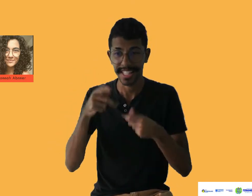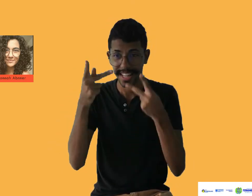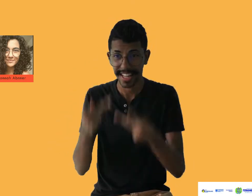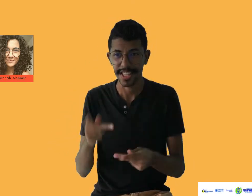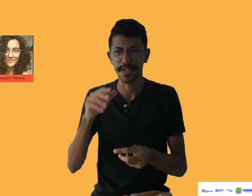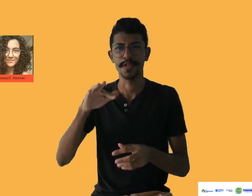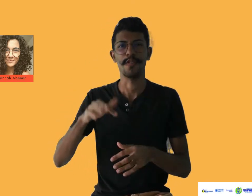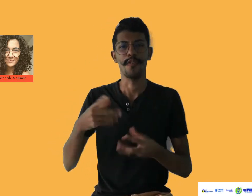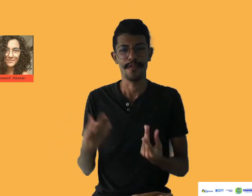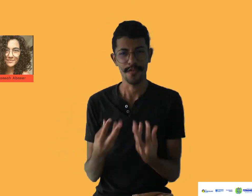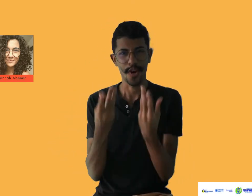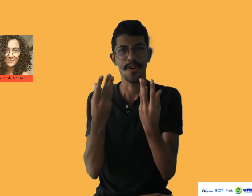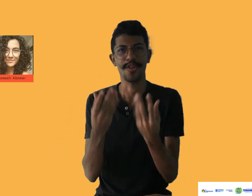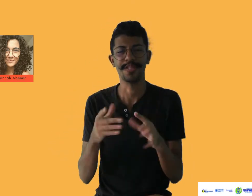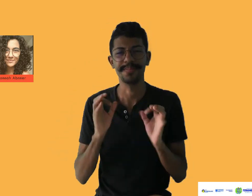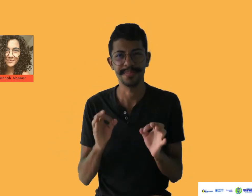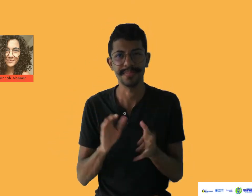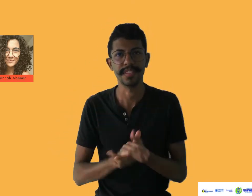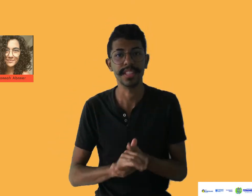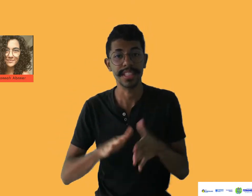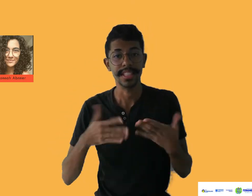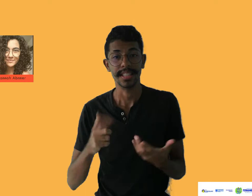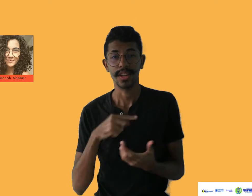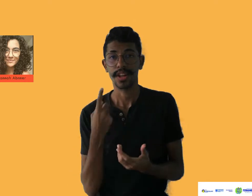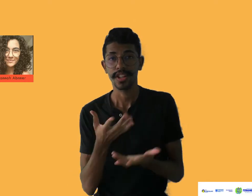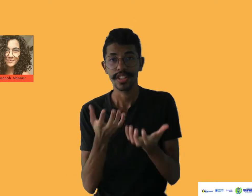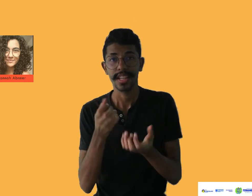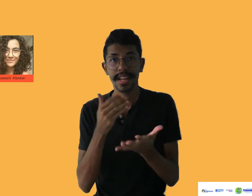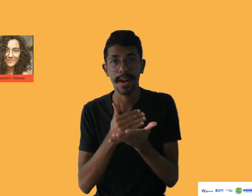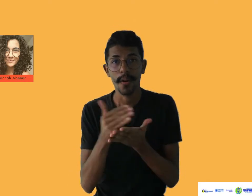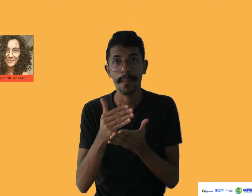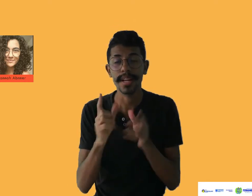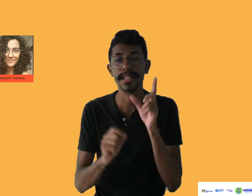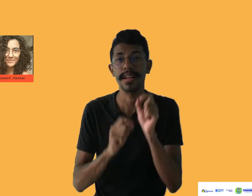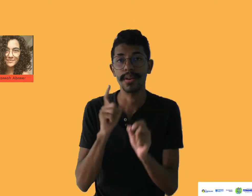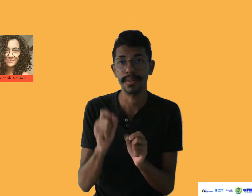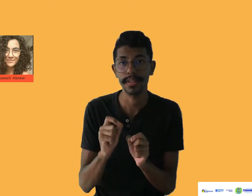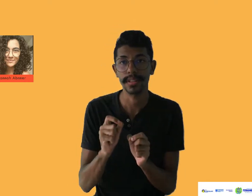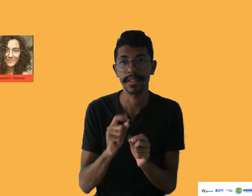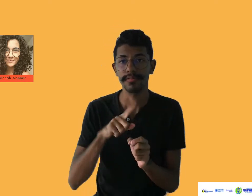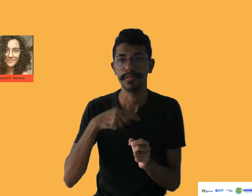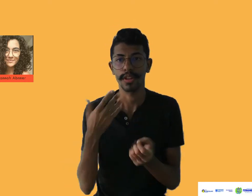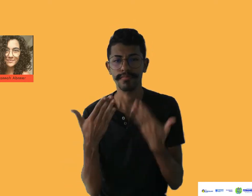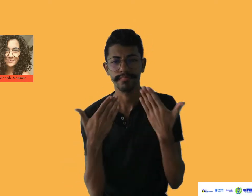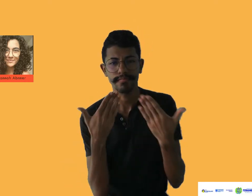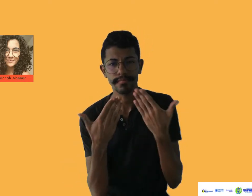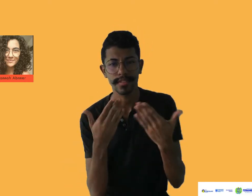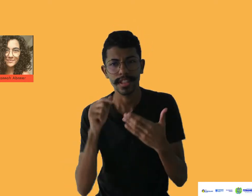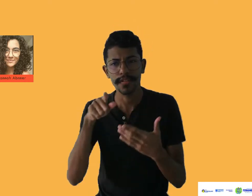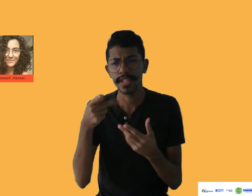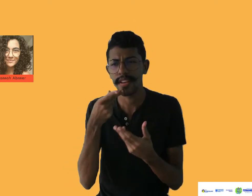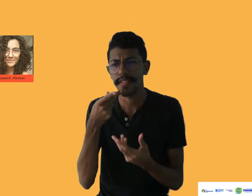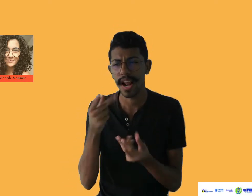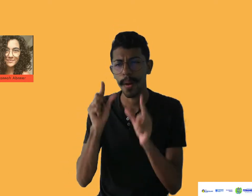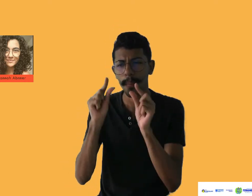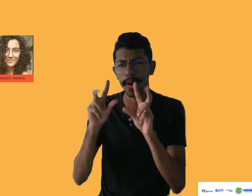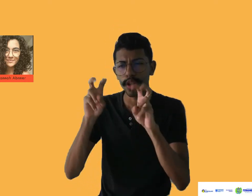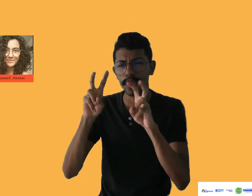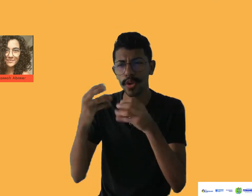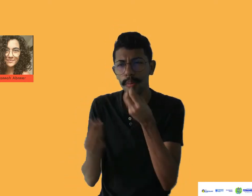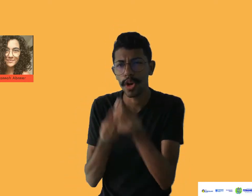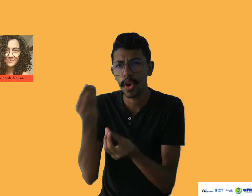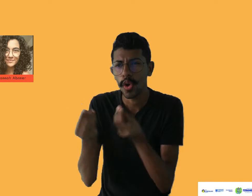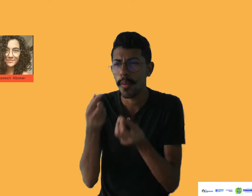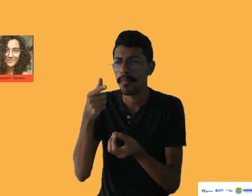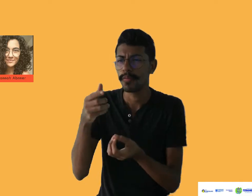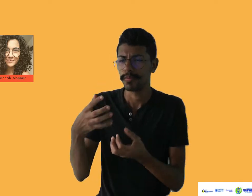Fogo! Aí a gente queria começar, né? Para começar a bater o nosso papo, que você contasse um pouco de como que surge,